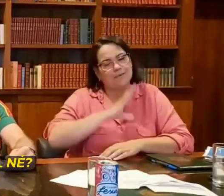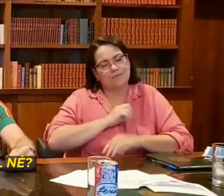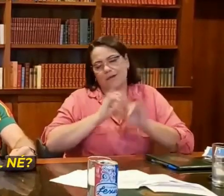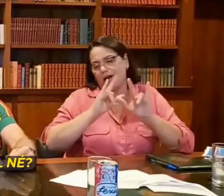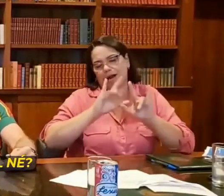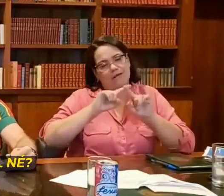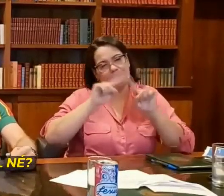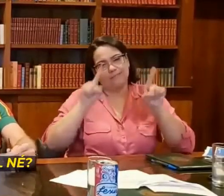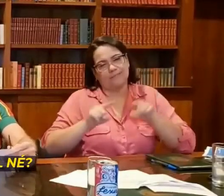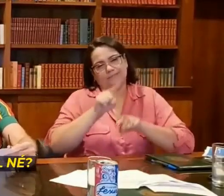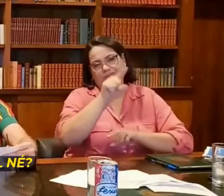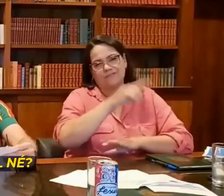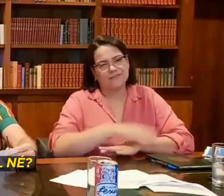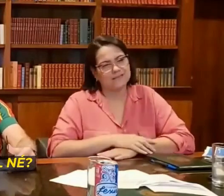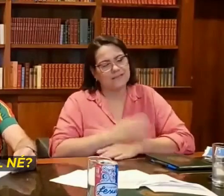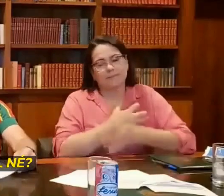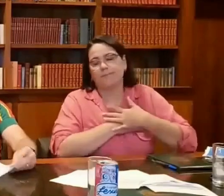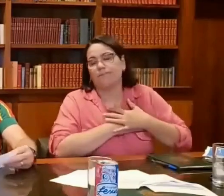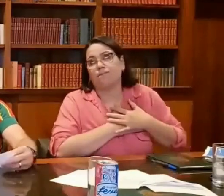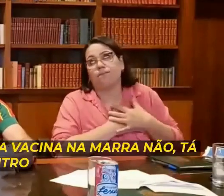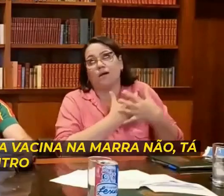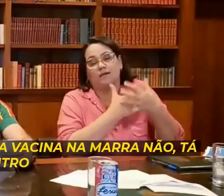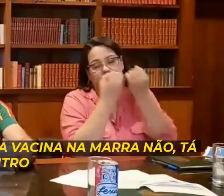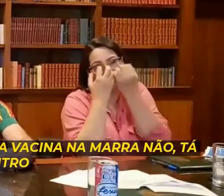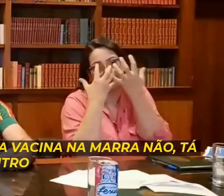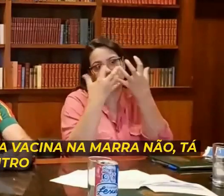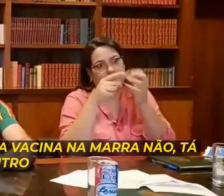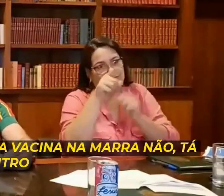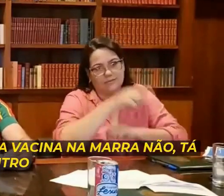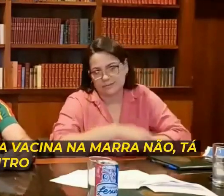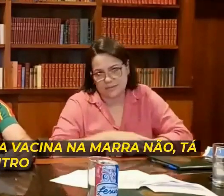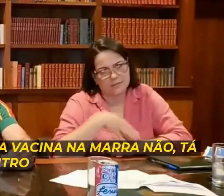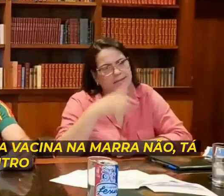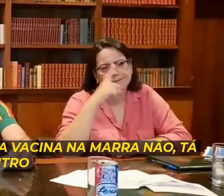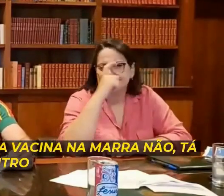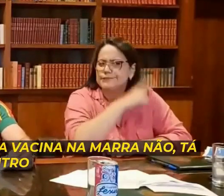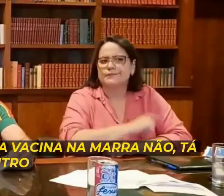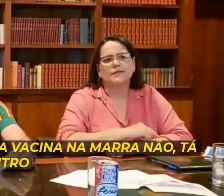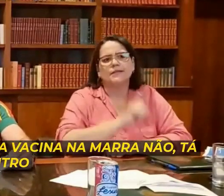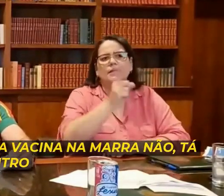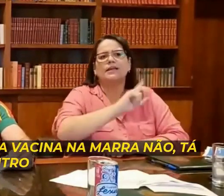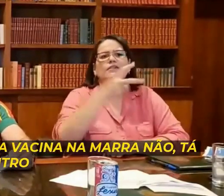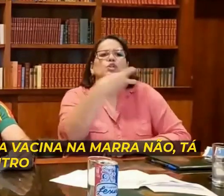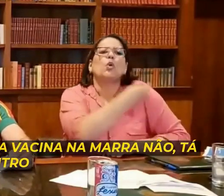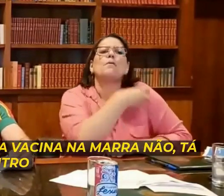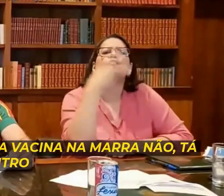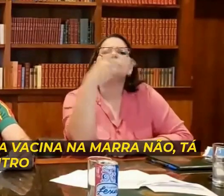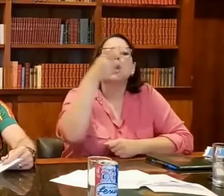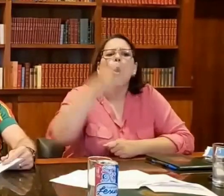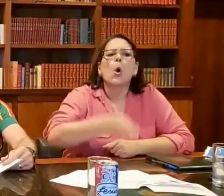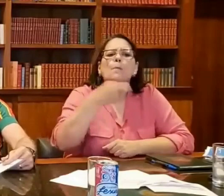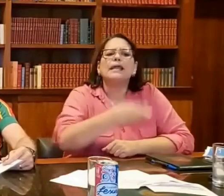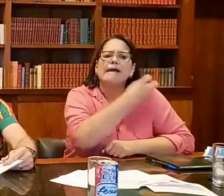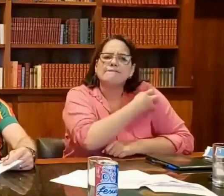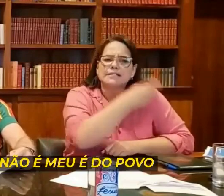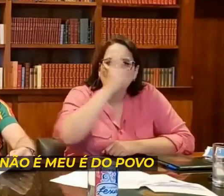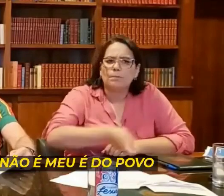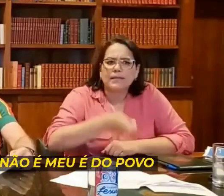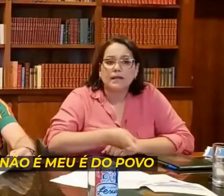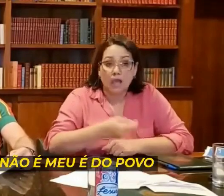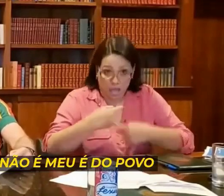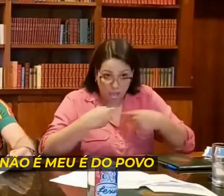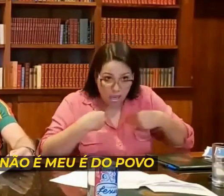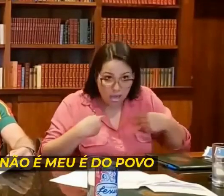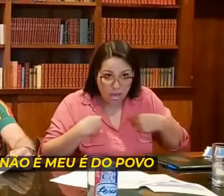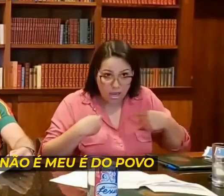Poxa, fica difícil, né? E outra coisa, ninguém vai tomar tua vacina na marra não, tá ok? Procura outro. E ninguém,